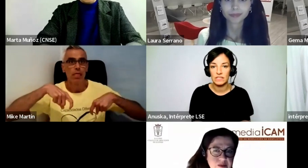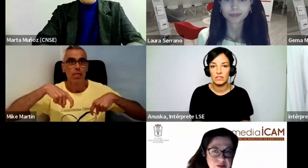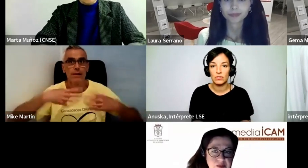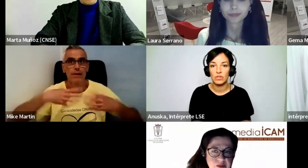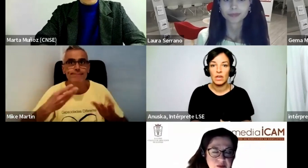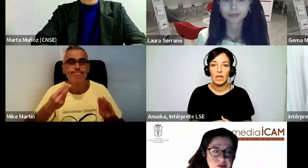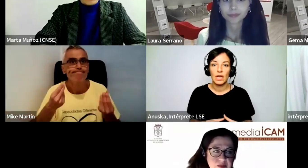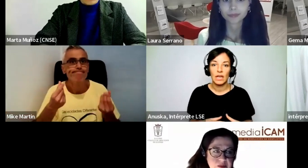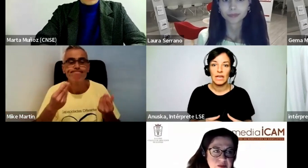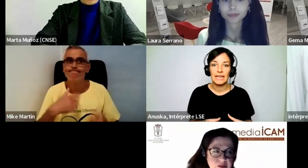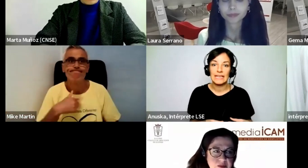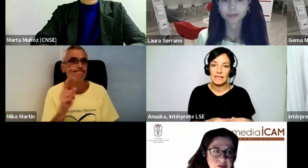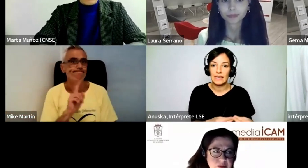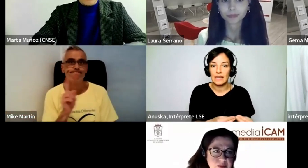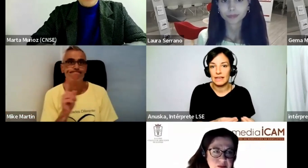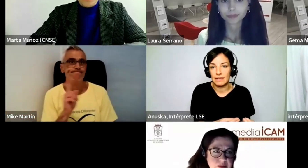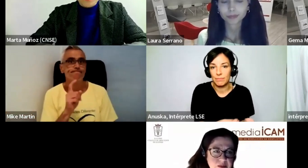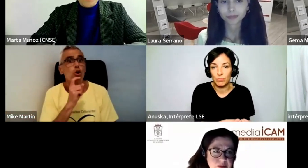lengua de signos